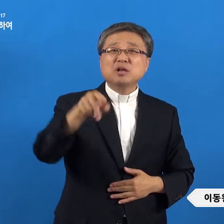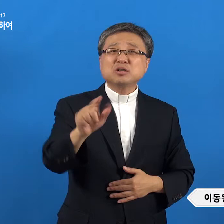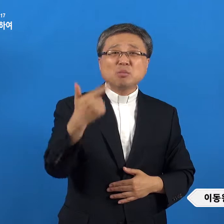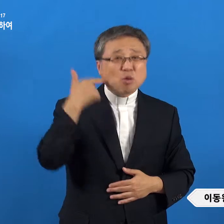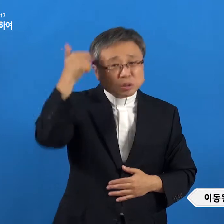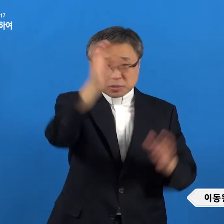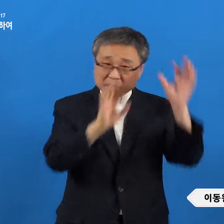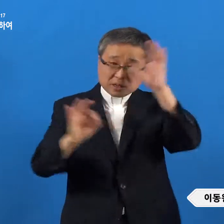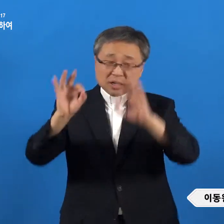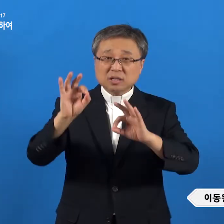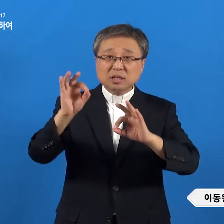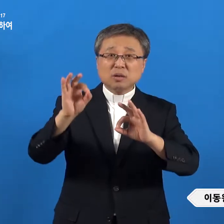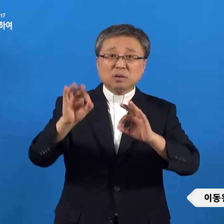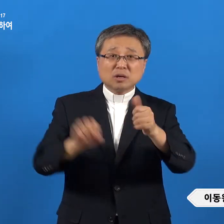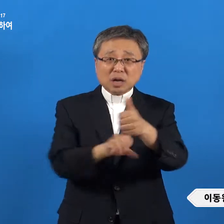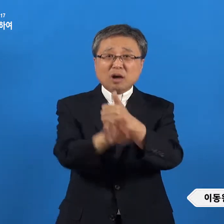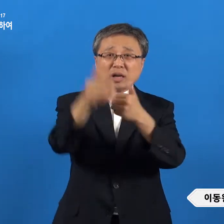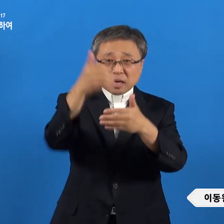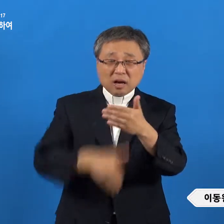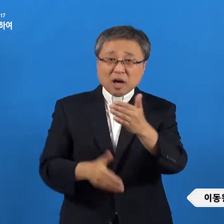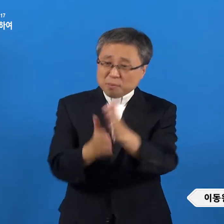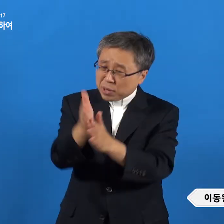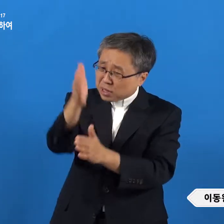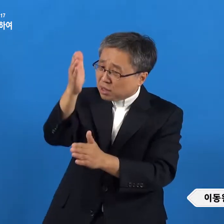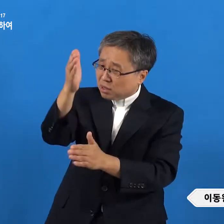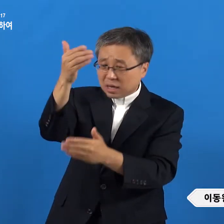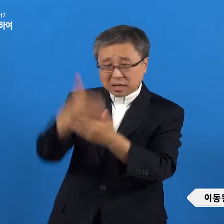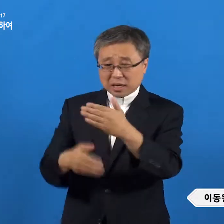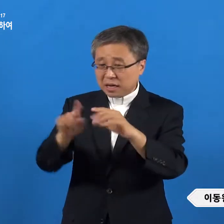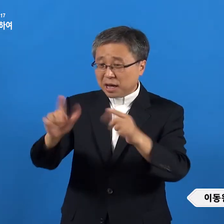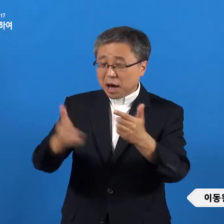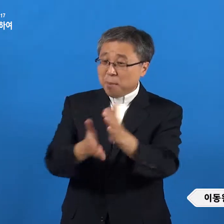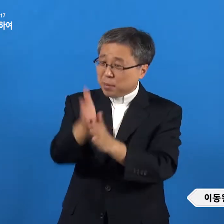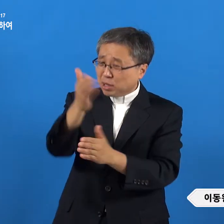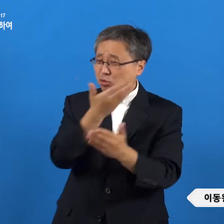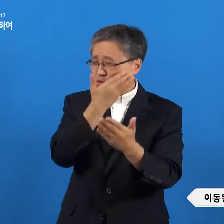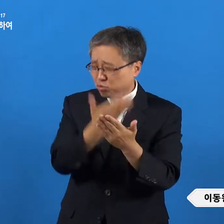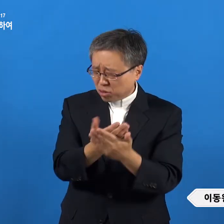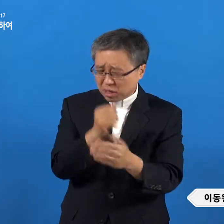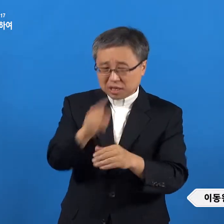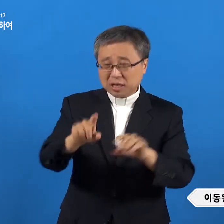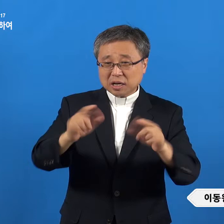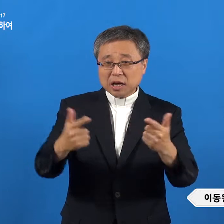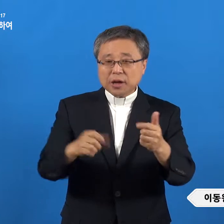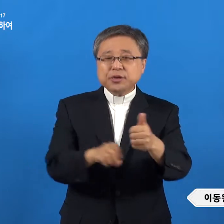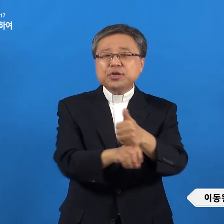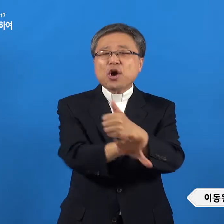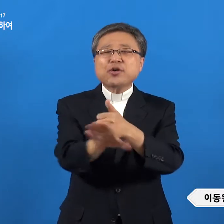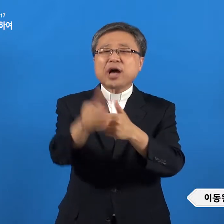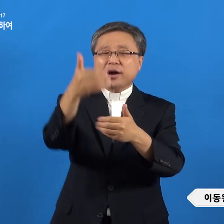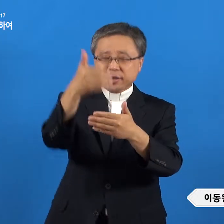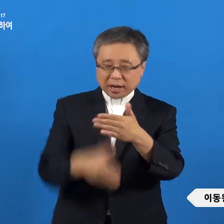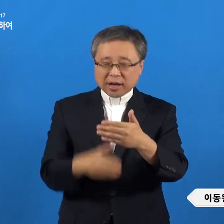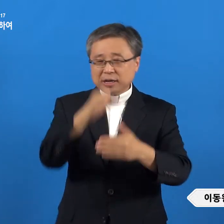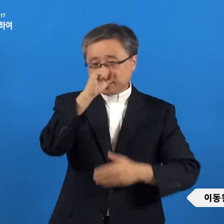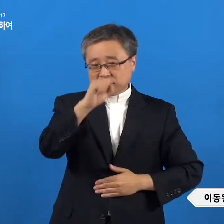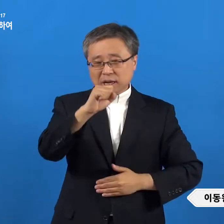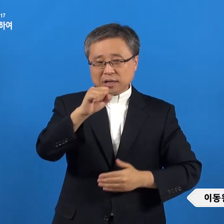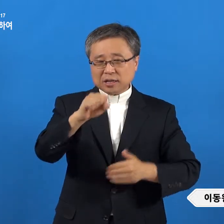남긴 거예요. 스폴전은 빌딩을 남긴 것이 아니라, 빌딩이 중요한 것이 아니라 영향을 남긴 것이야. 선한 영향력.